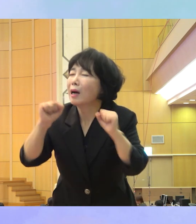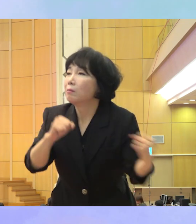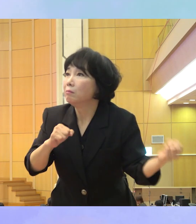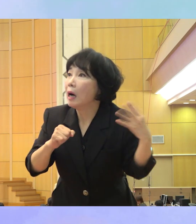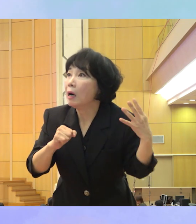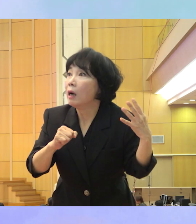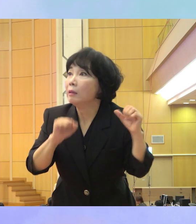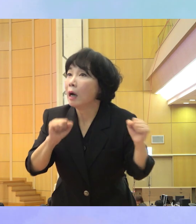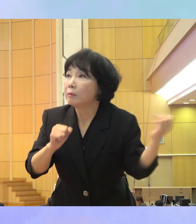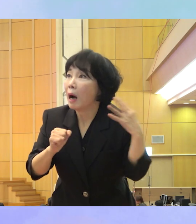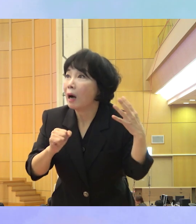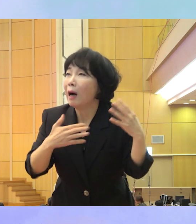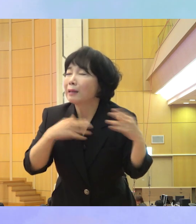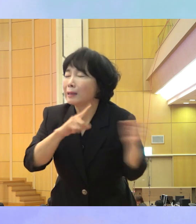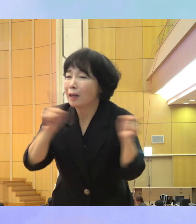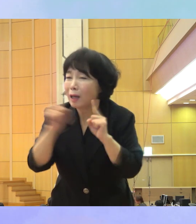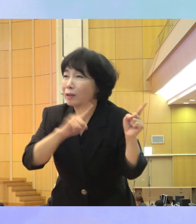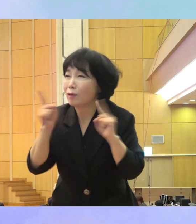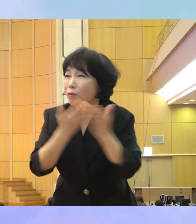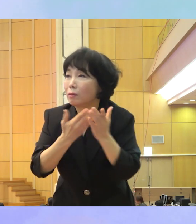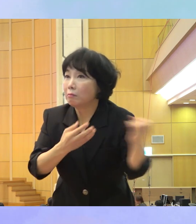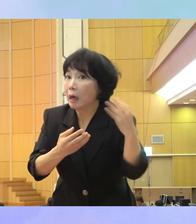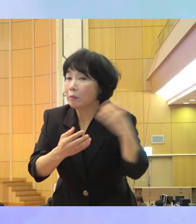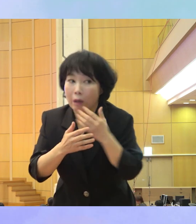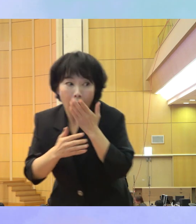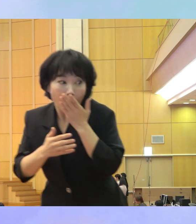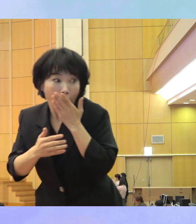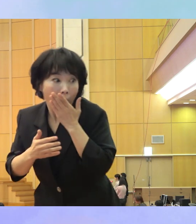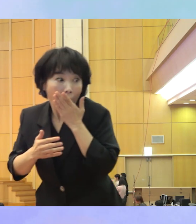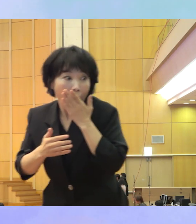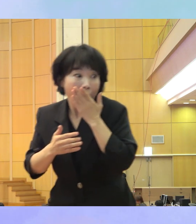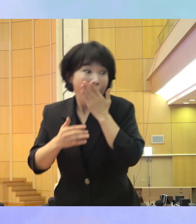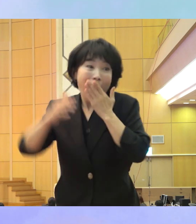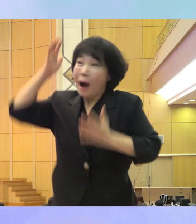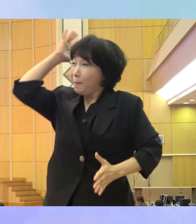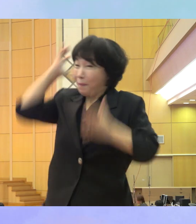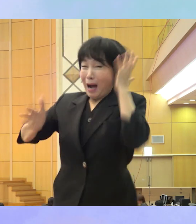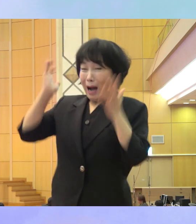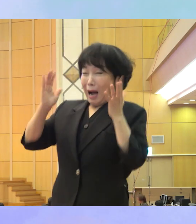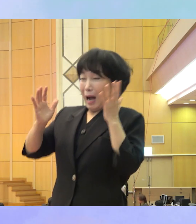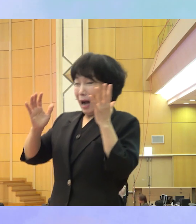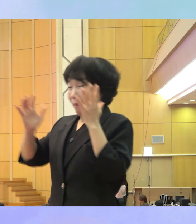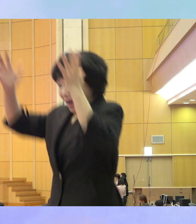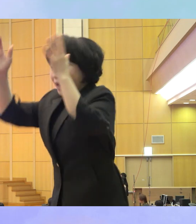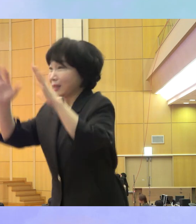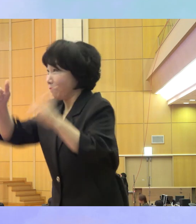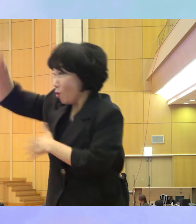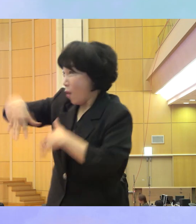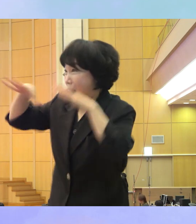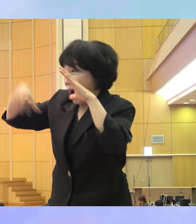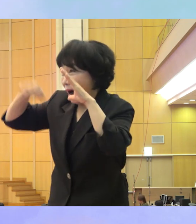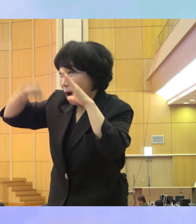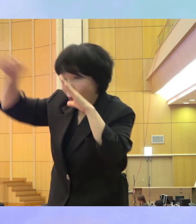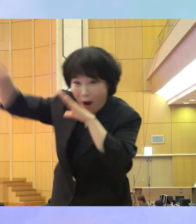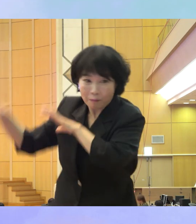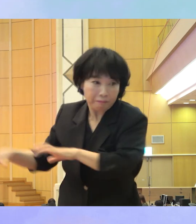여기 어디야, 나 좀 살려줘. 그래서 막 쏜살게 뛰어나와가지고 장의사 사람들한테